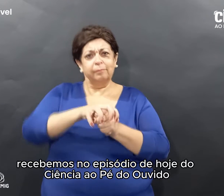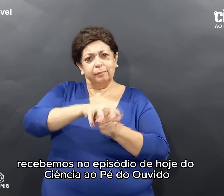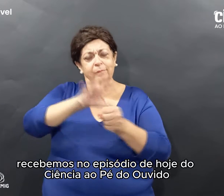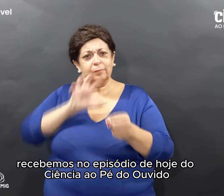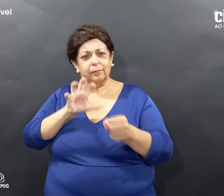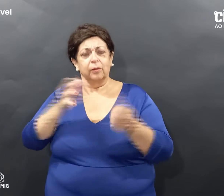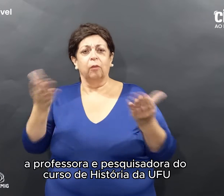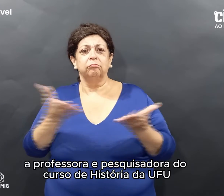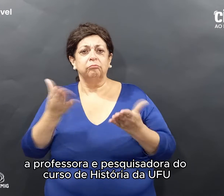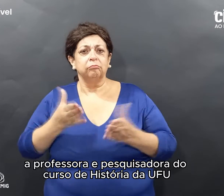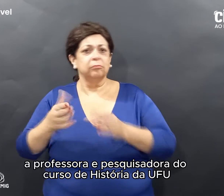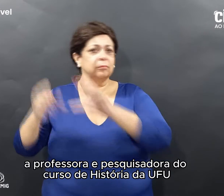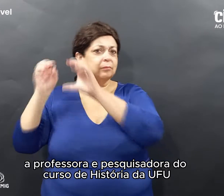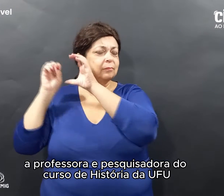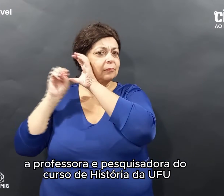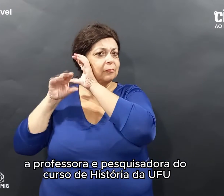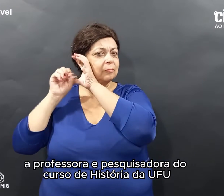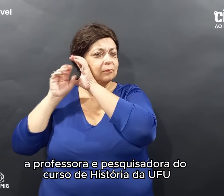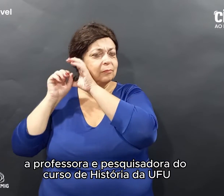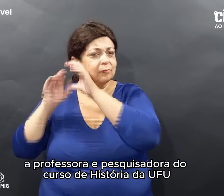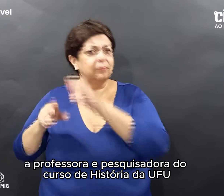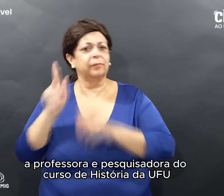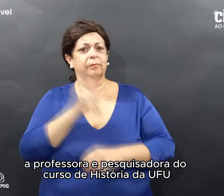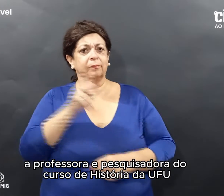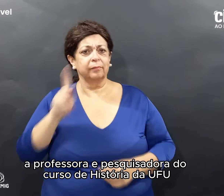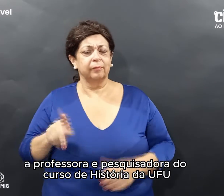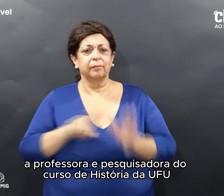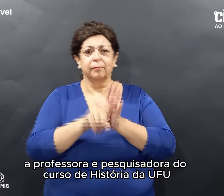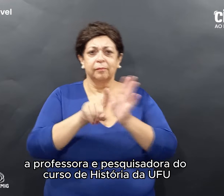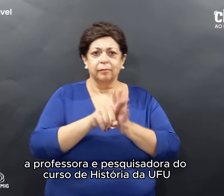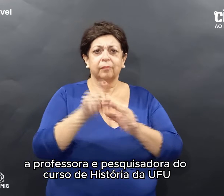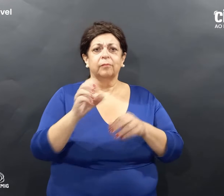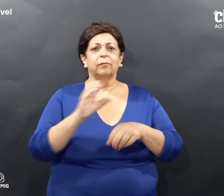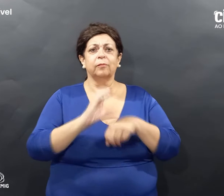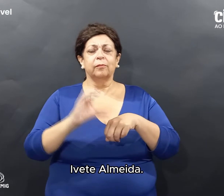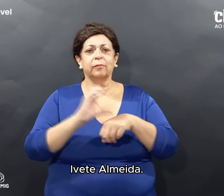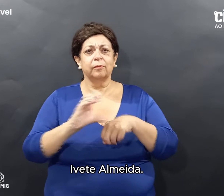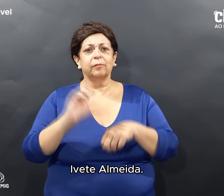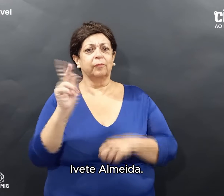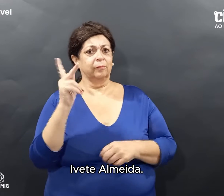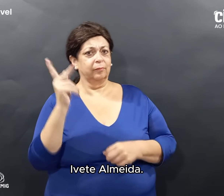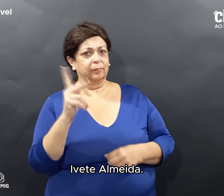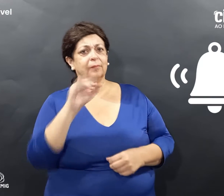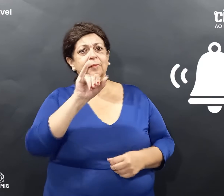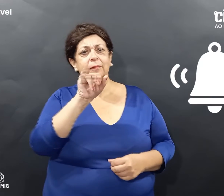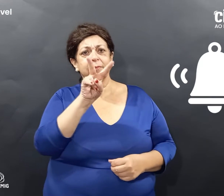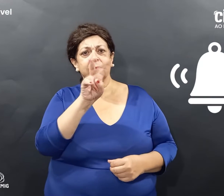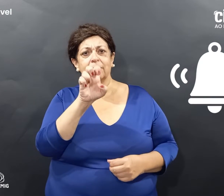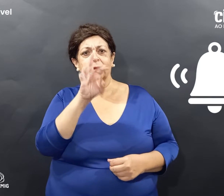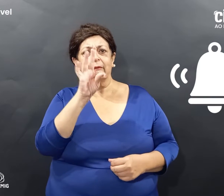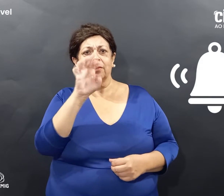Ciência ao Pé do Ouvido a professora e pesquisadora do curso de História da UFO, Ivete Almeida.